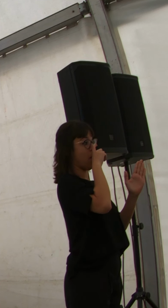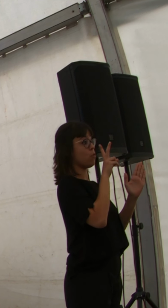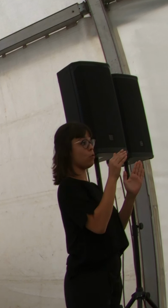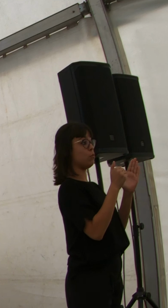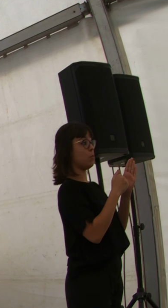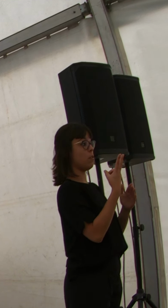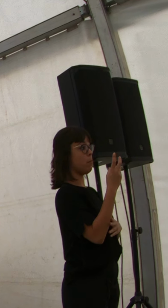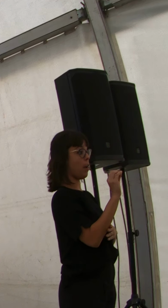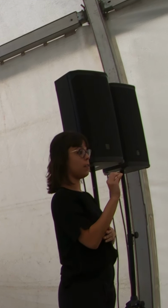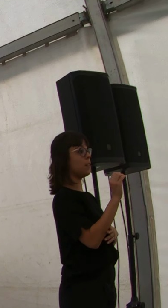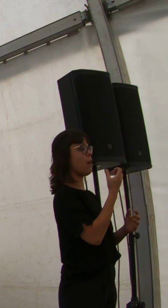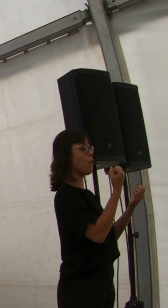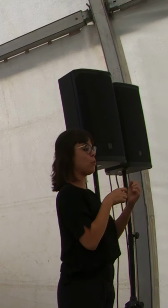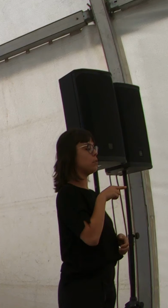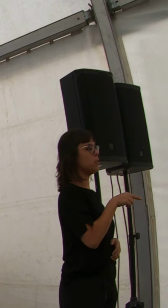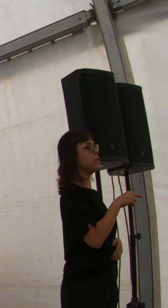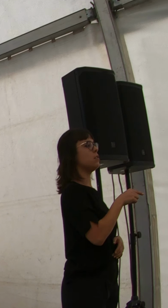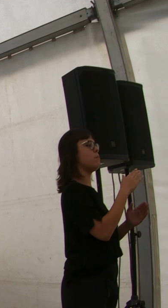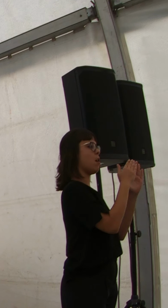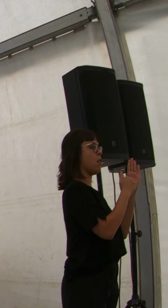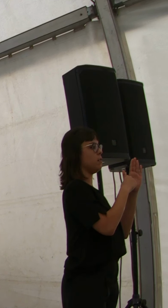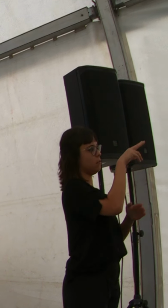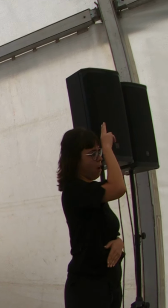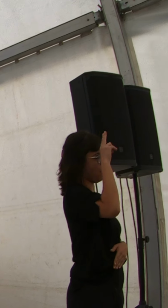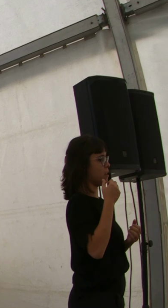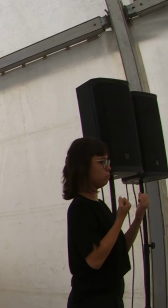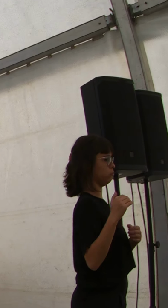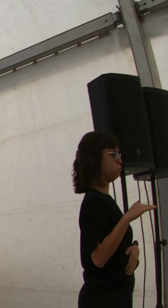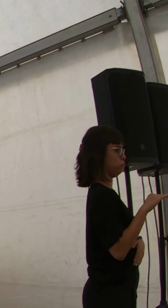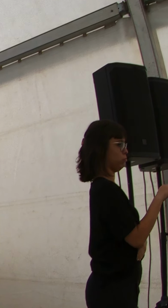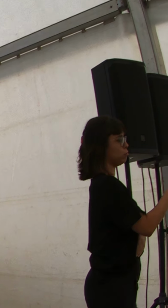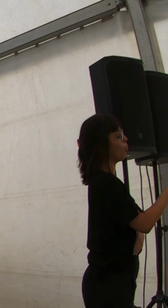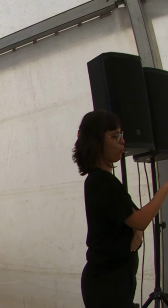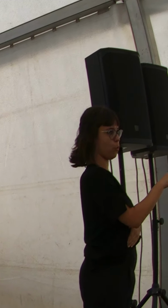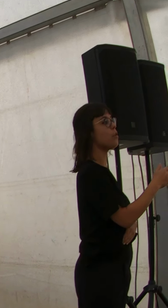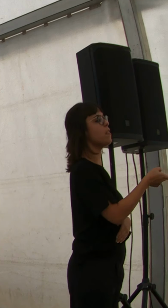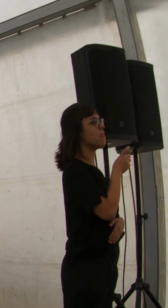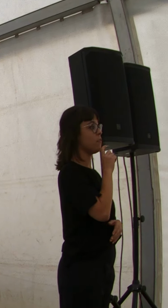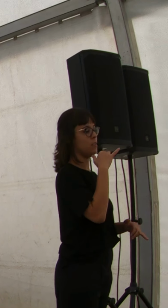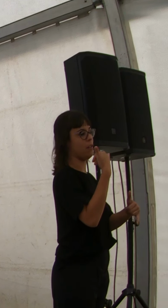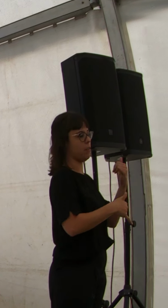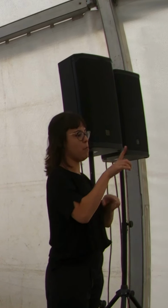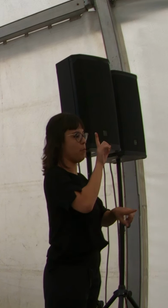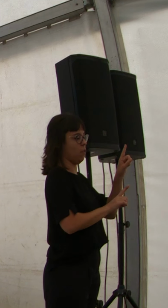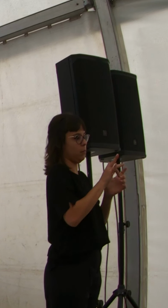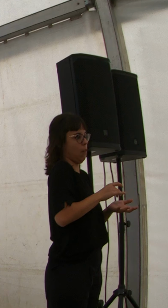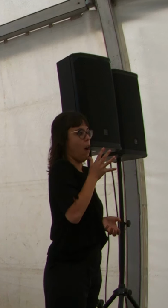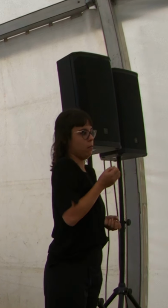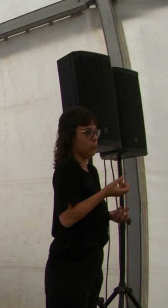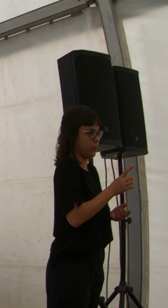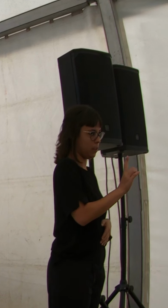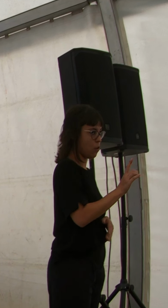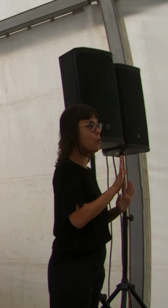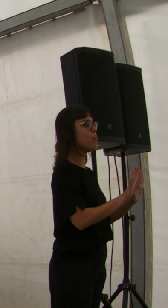extremadamente difícil ir de Madrid a Valencia directamente. Y de hecho, acabó, por una serie de catastróficas desdichas que no vienen a cuento,